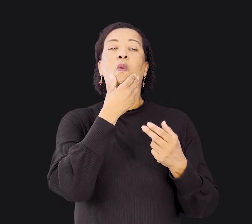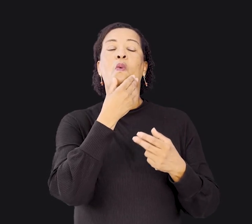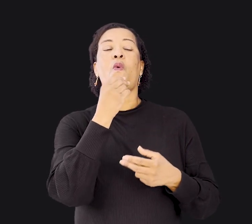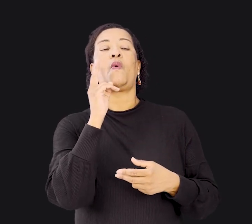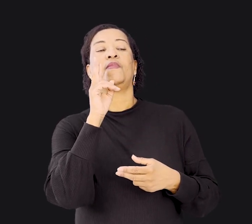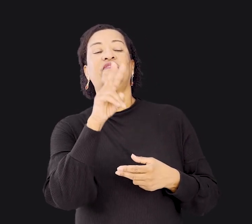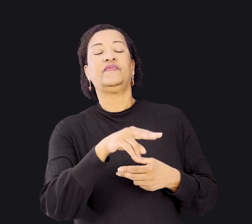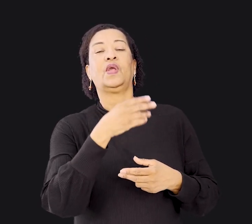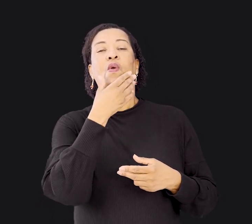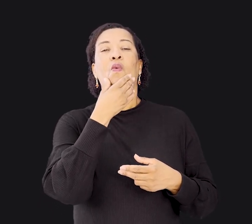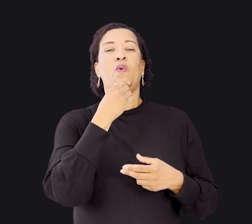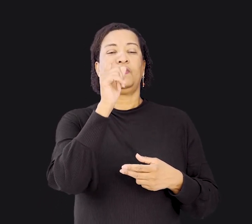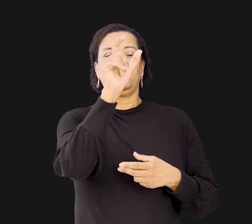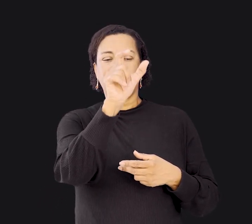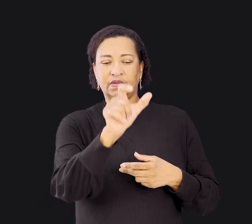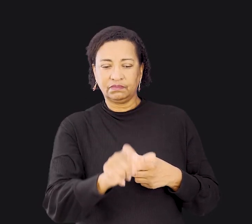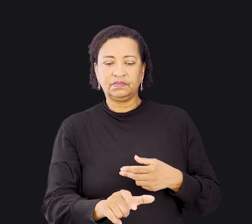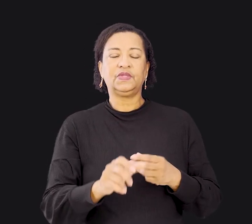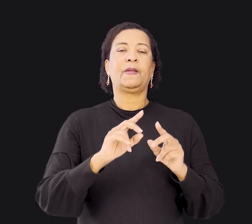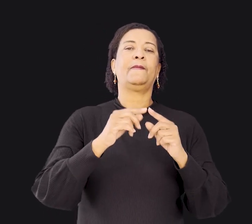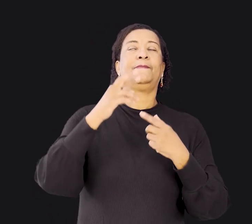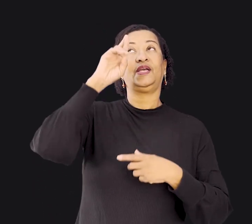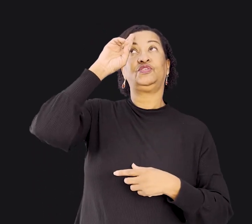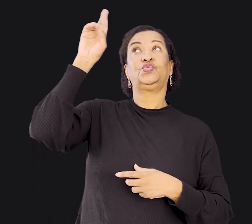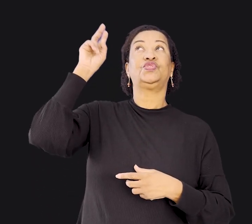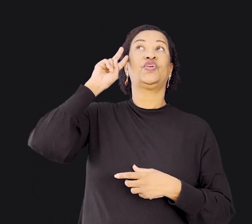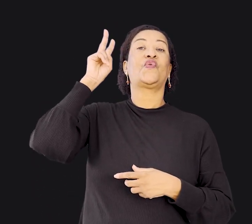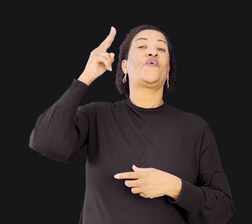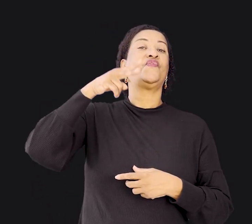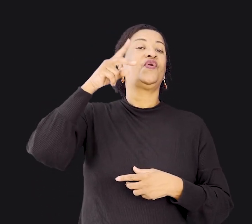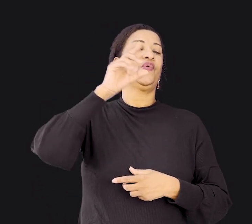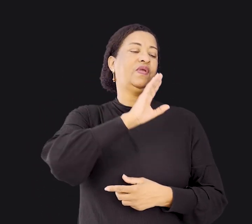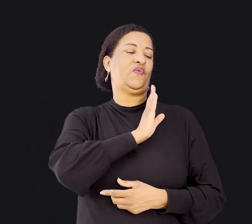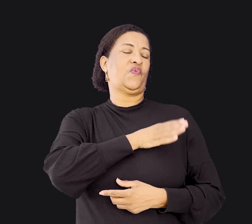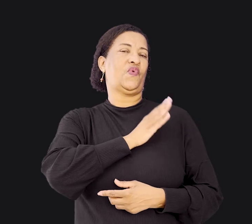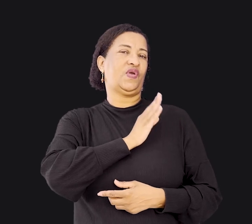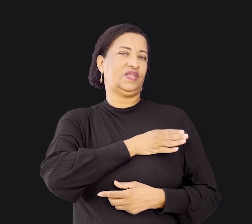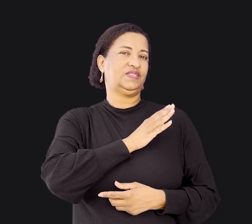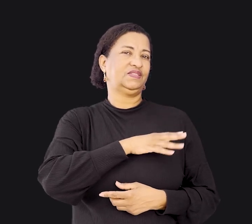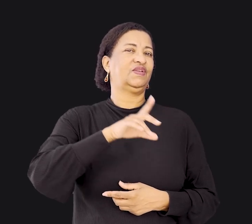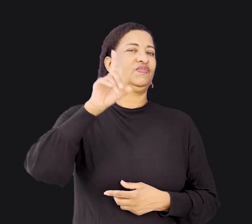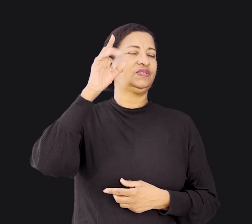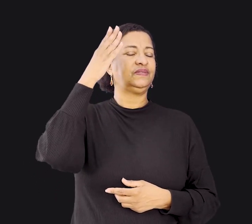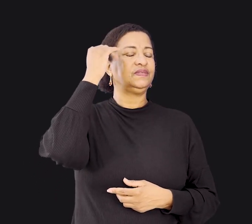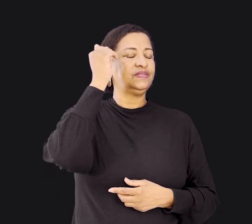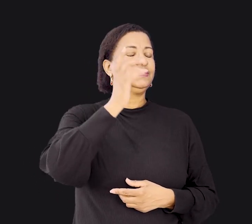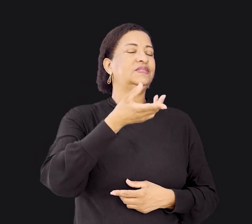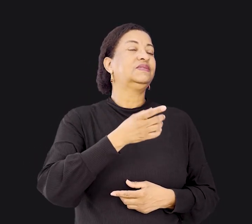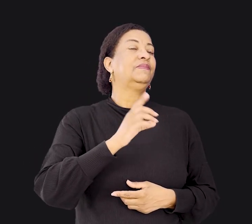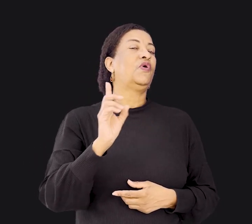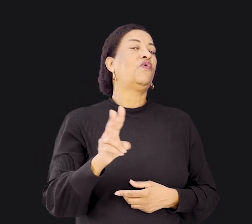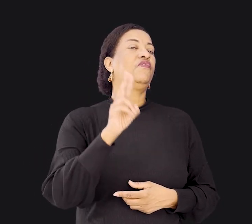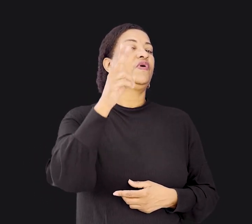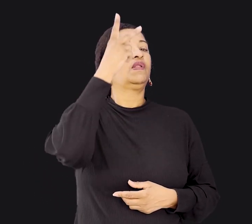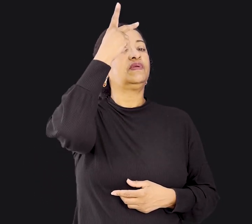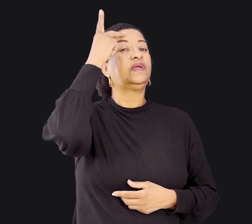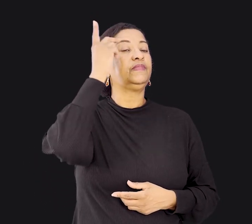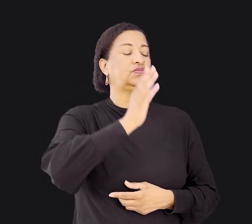a aparência, mas o Senhor vê o coração. Deus determina o valor de uma pessoa pelo seu coração. Tiago